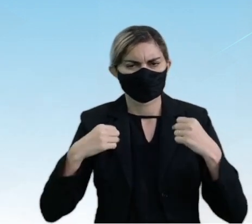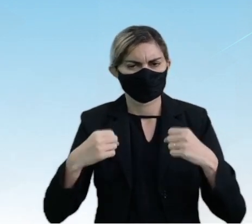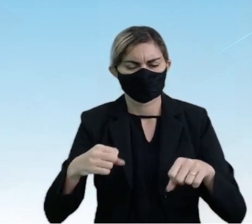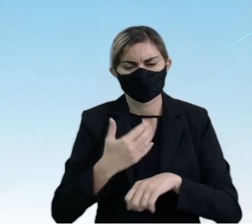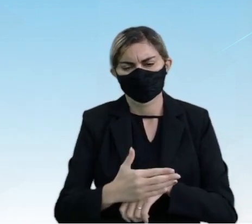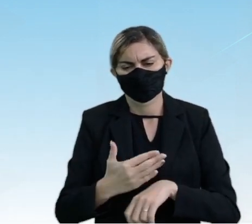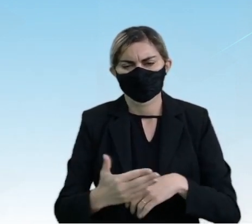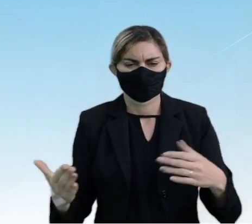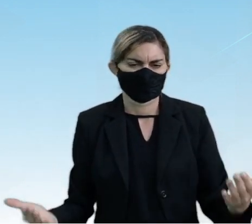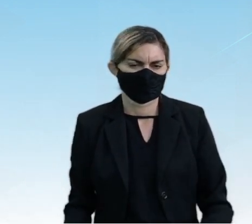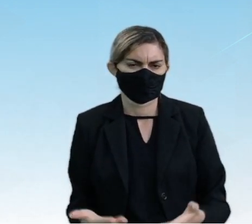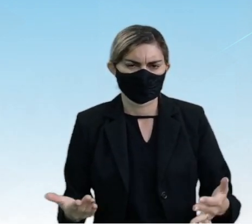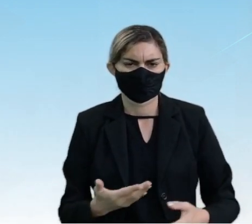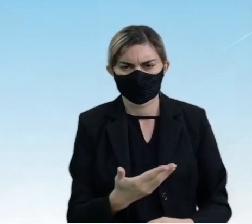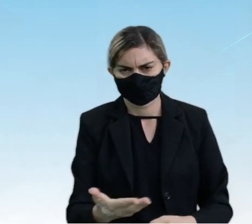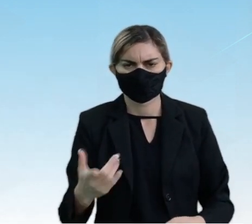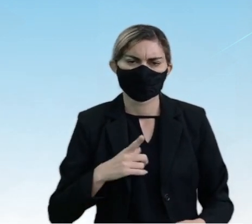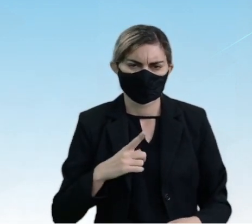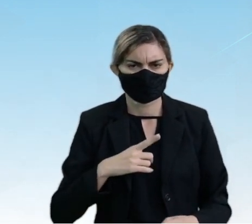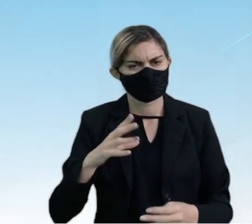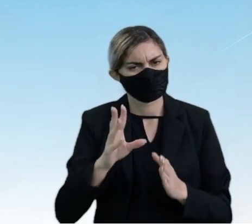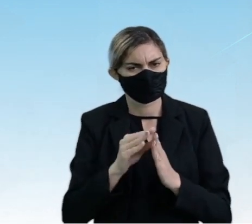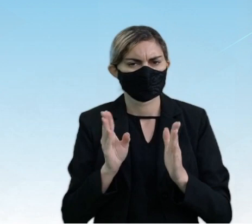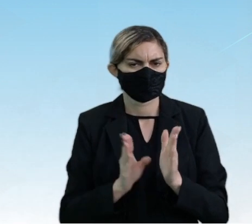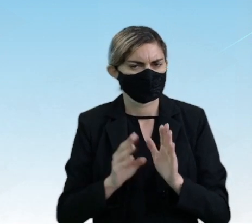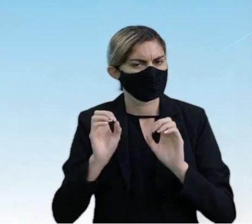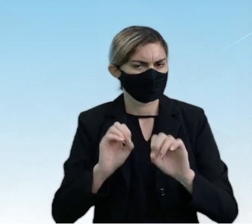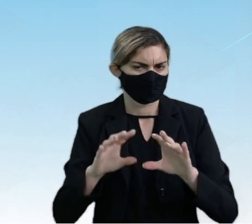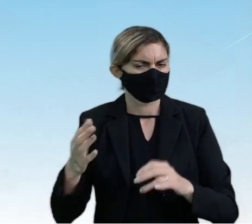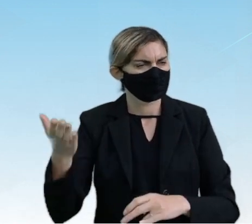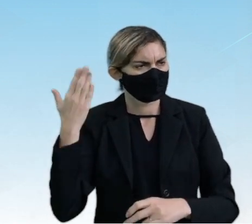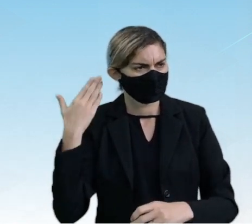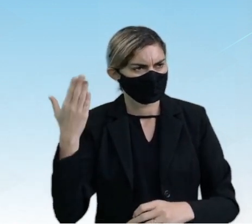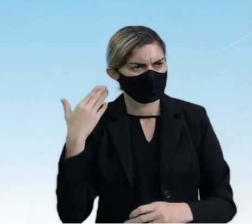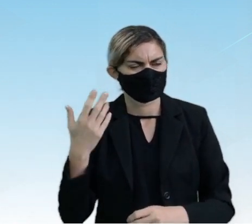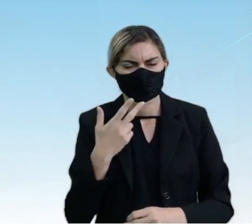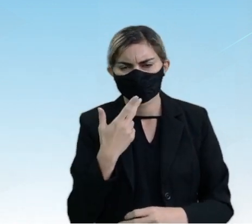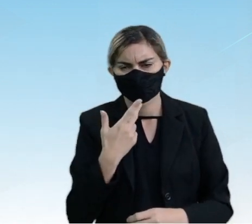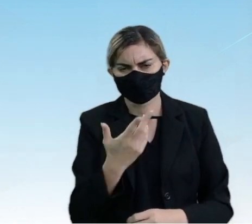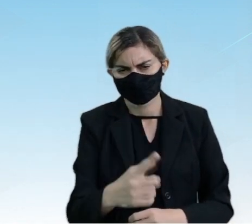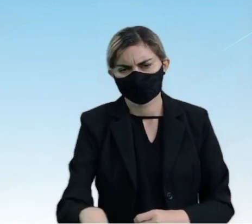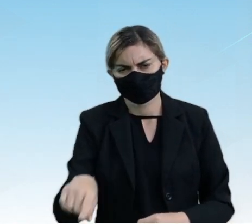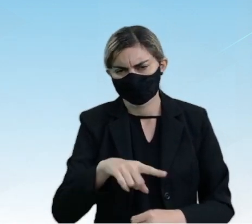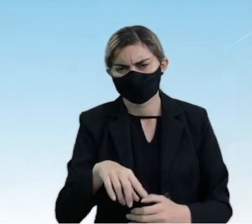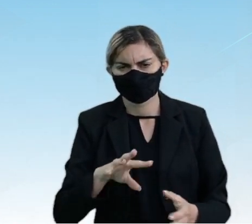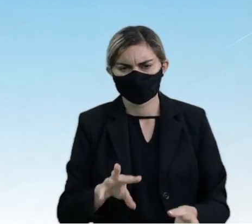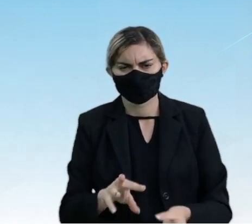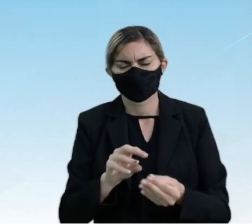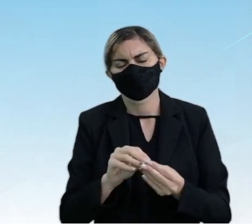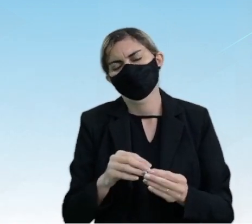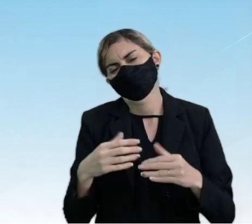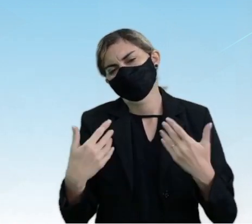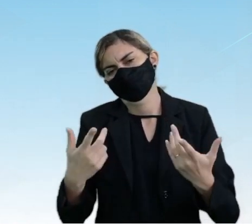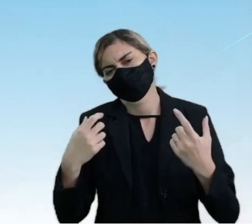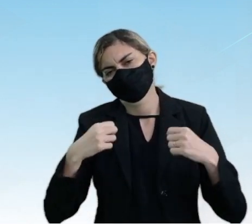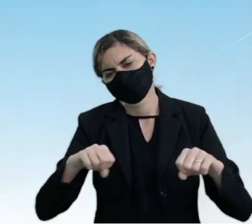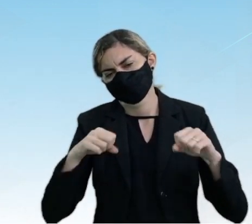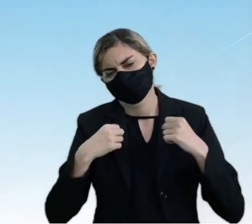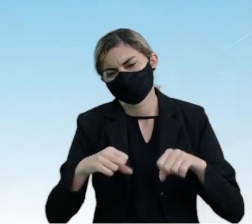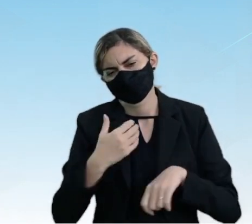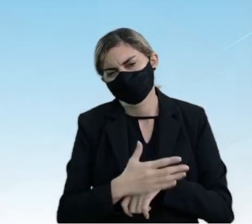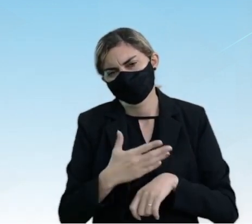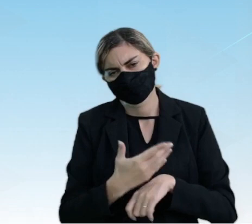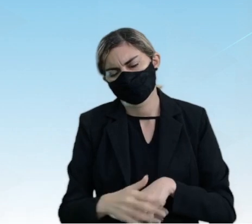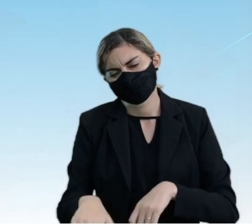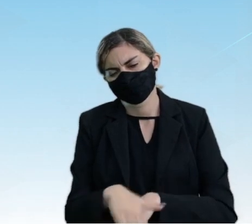praticamos hoje, tá? Tem nos nossos conteúdos das aulas passadas e tem um pouquinho aí falando nesse nosso resumo. Quais são as ginásticas que praticamos hoje? Seja